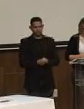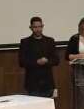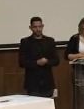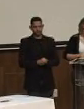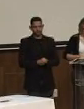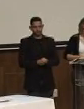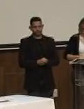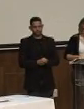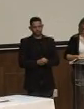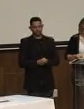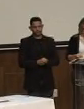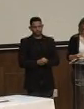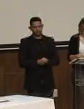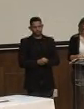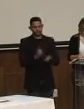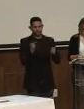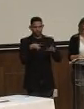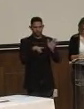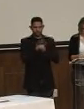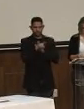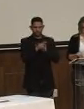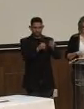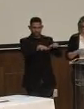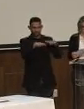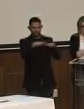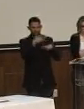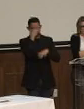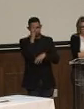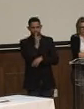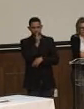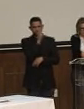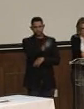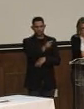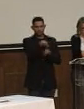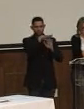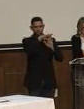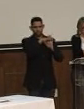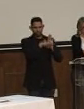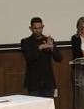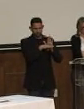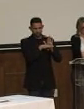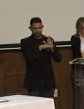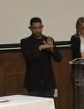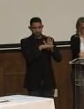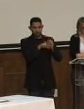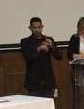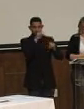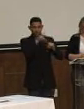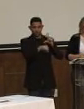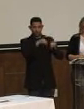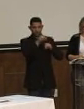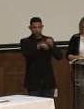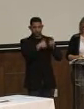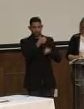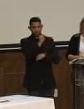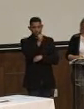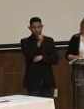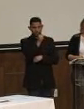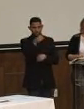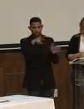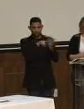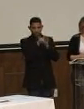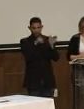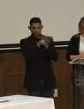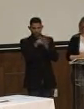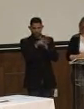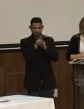composto de perguntas da plenária aos candidatos. As regras. Serão sorteadas um total de 8 perguntas,